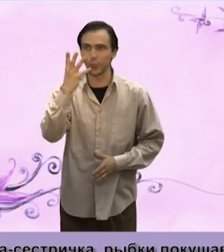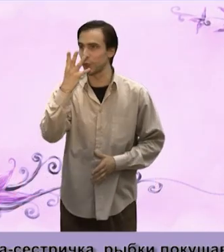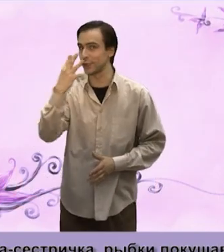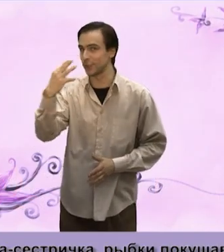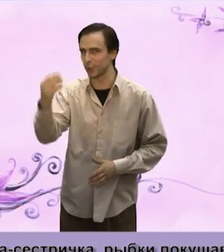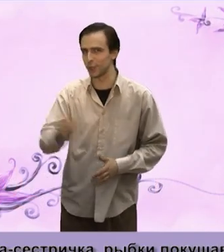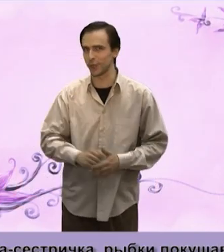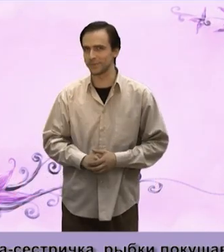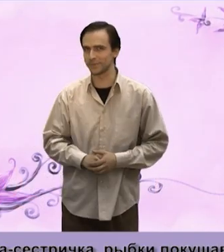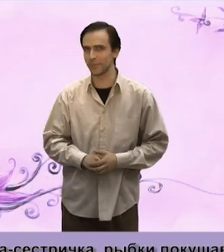А лисичка-сестричка?